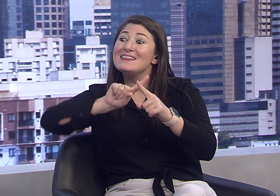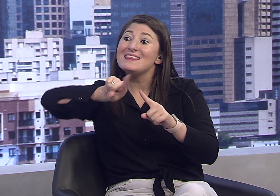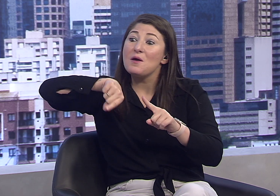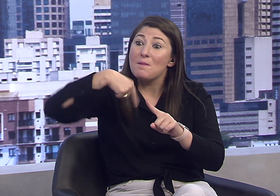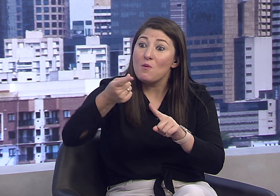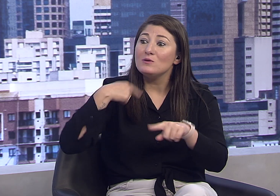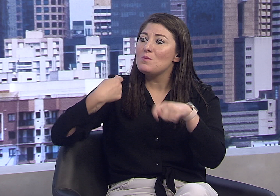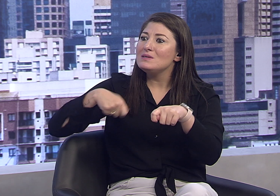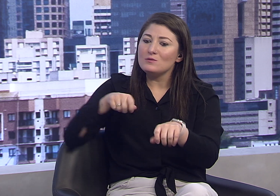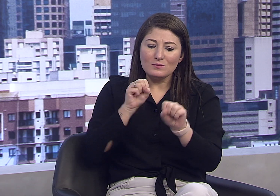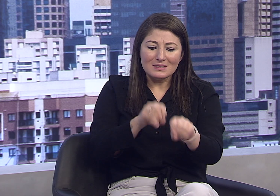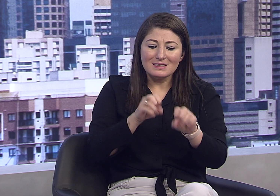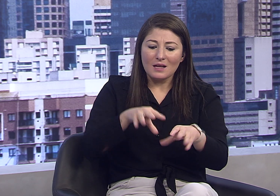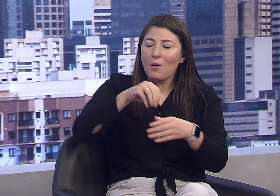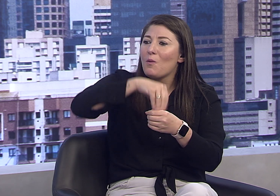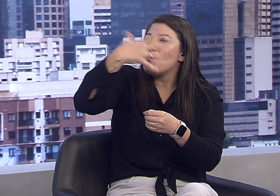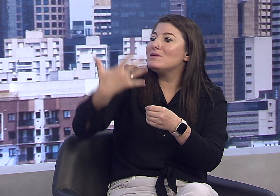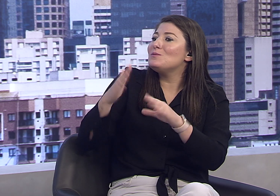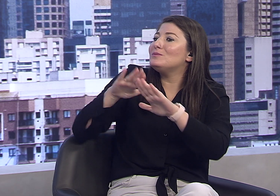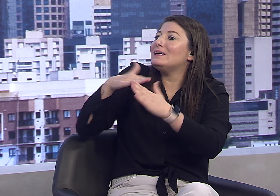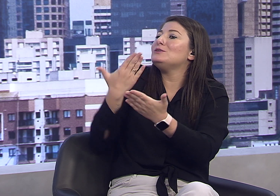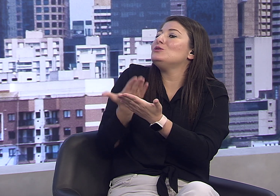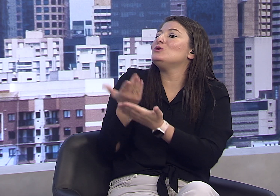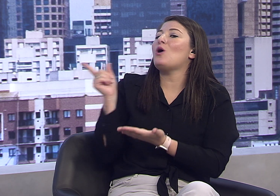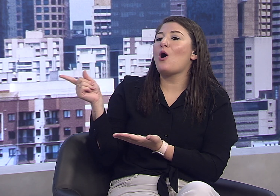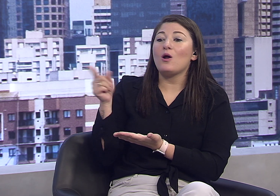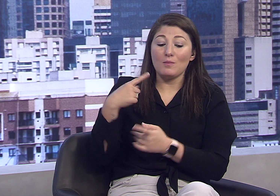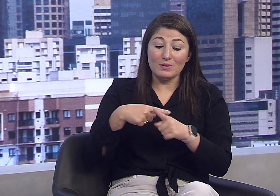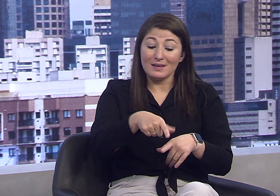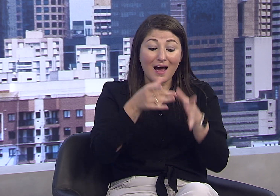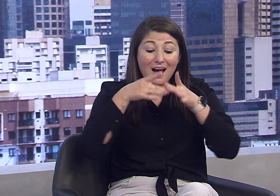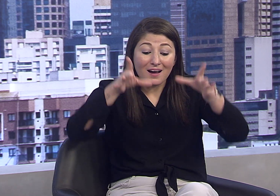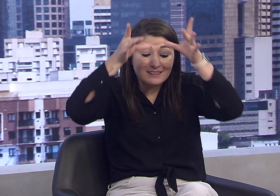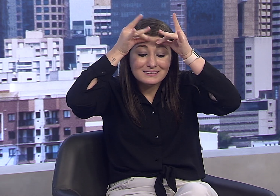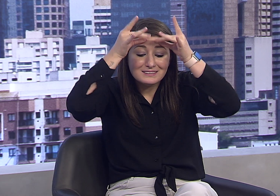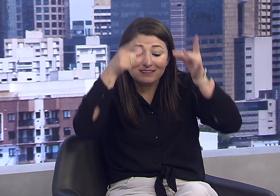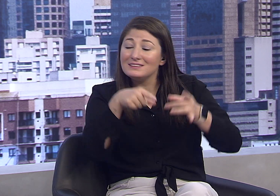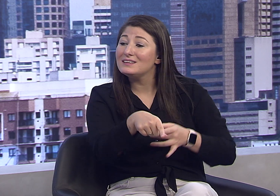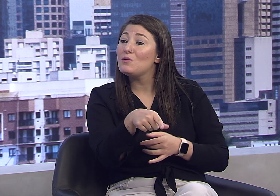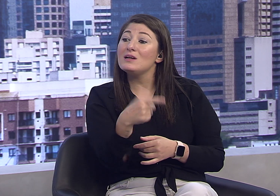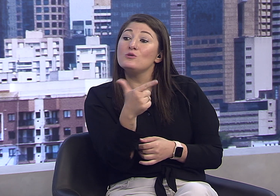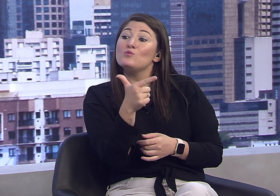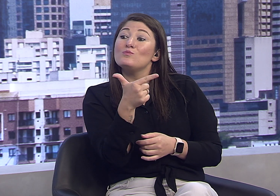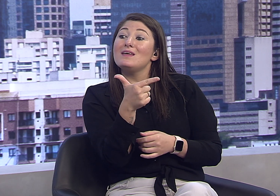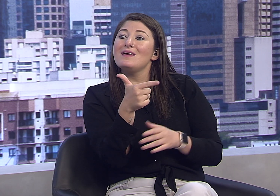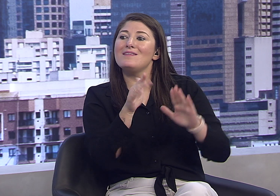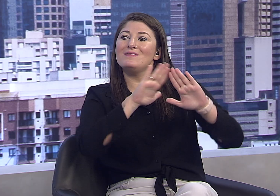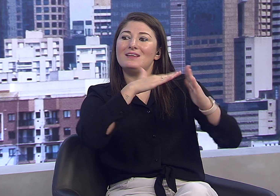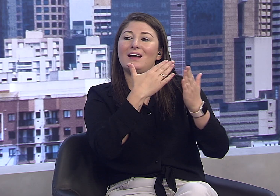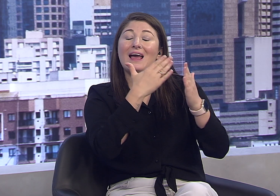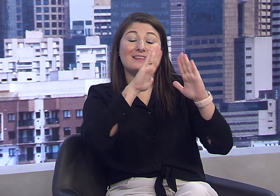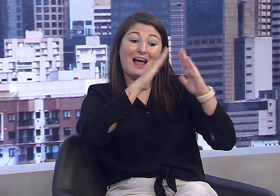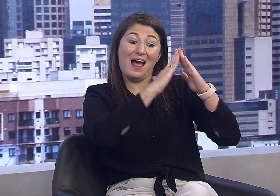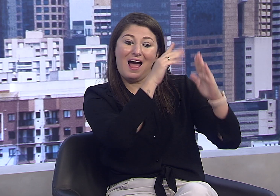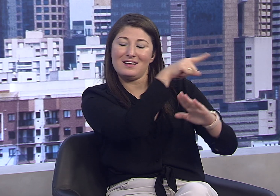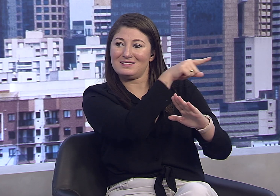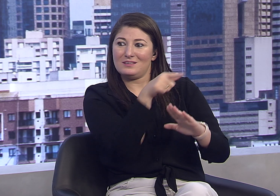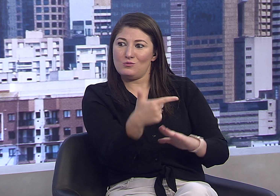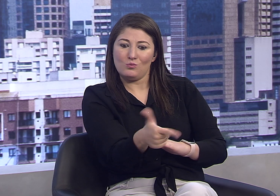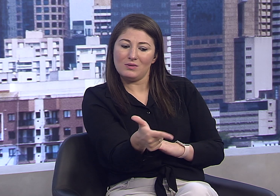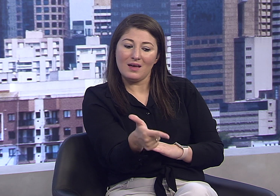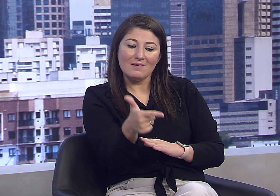de sinais, ensinar ele a se comunicar, para a partir dessa aquisição linguística, ele aprender